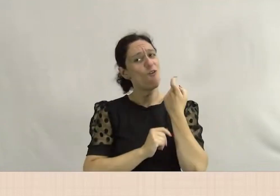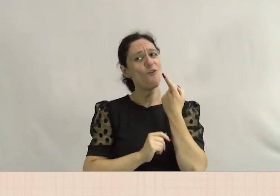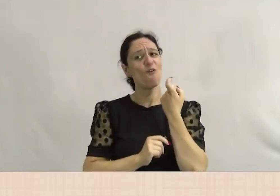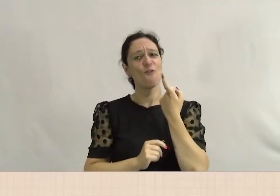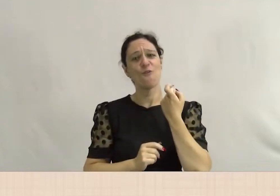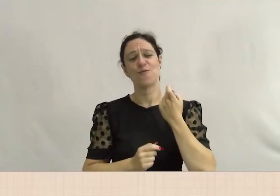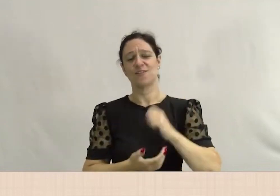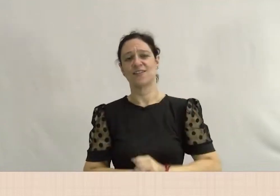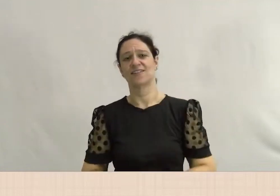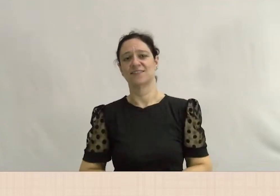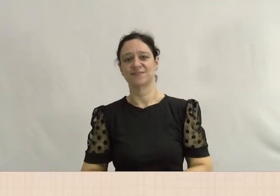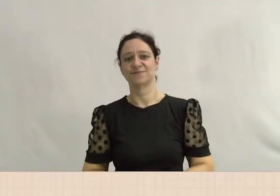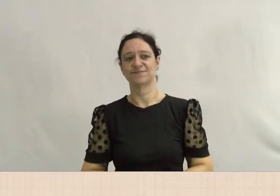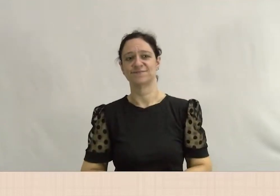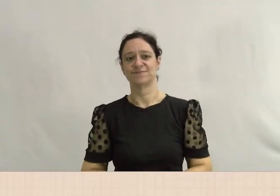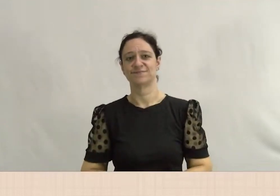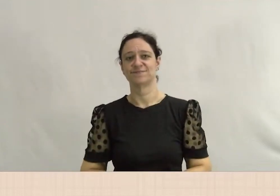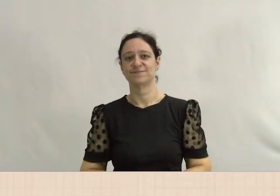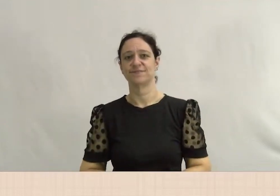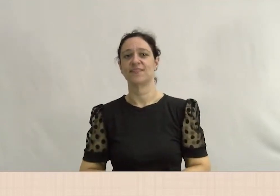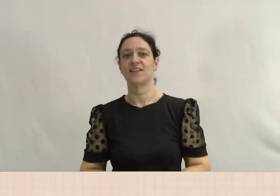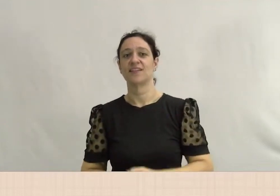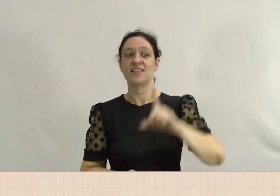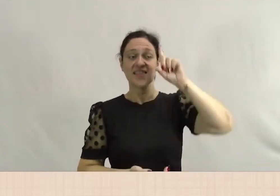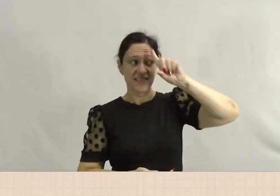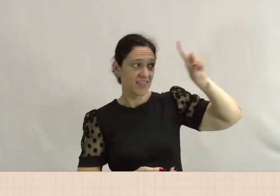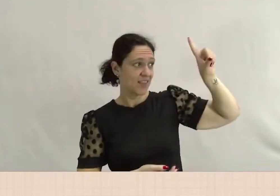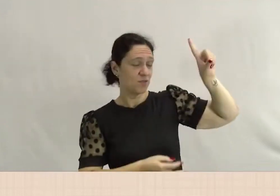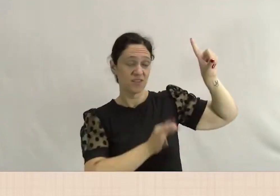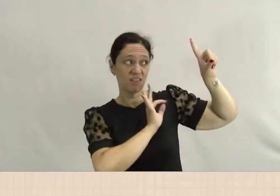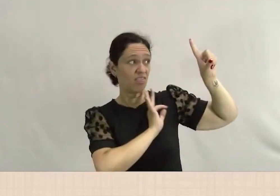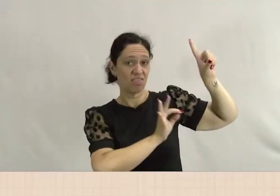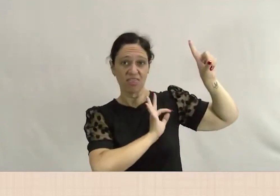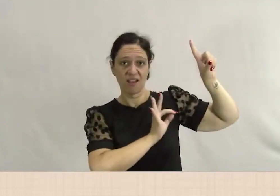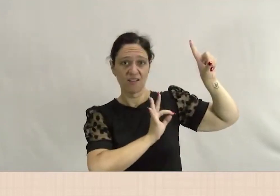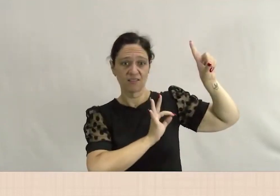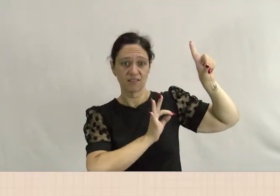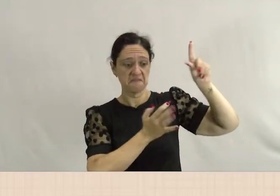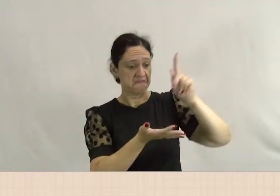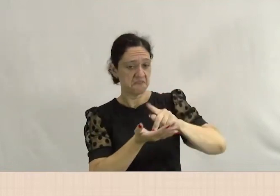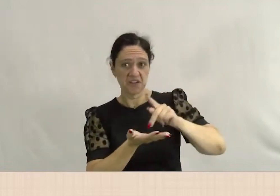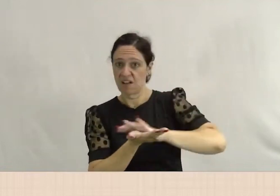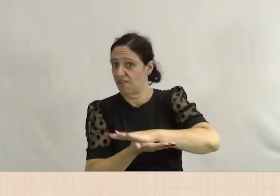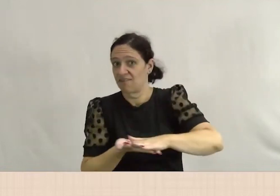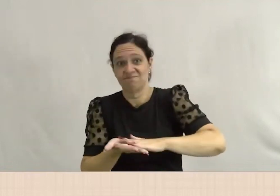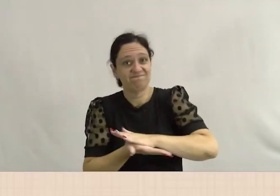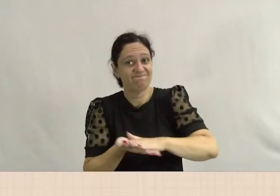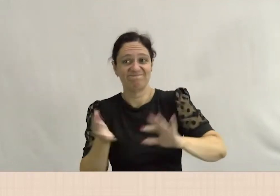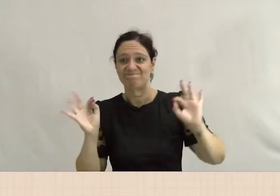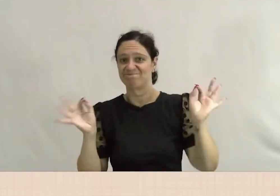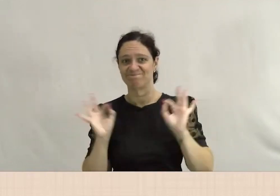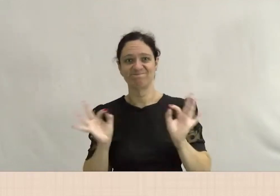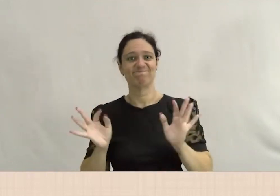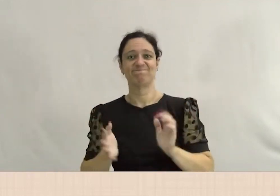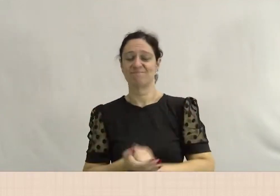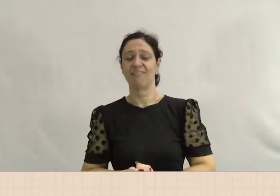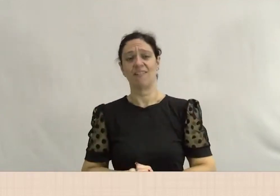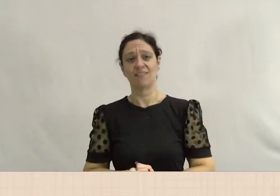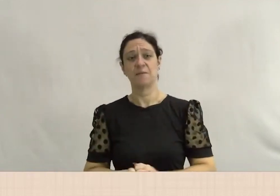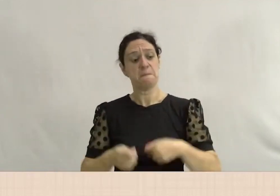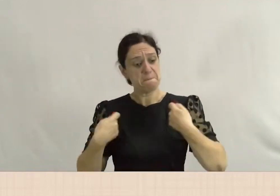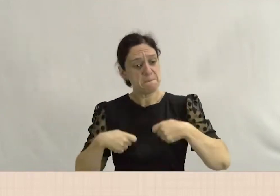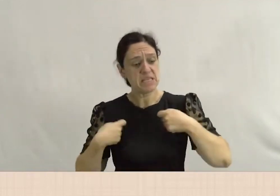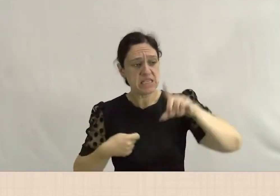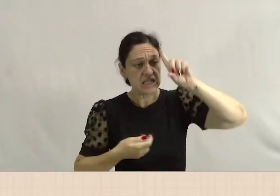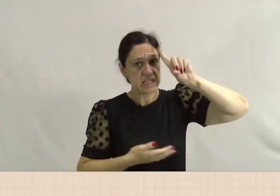realidade neste universo. Sem Ele, não há realidade. Sem Ele, não existe